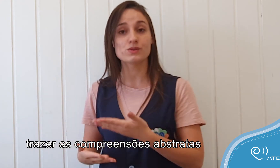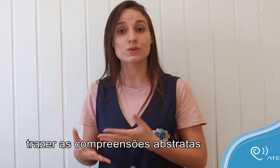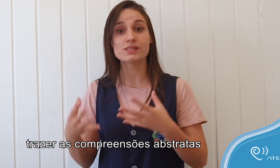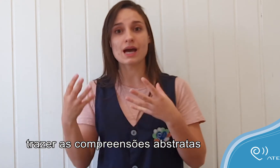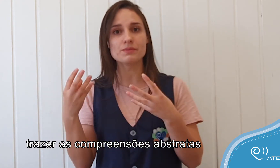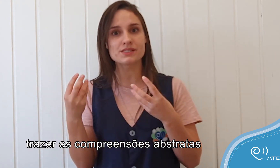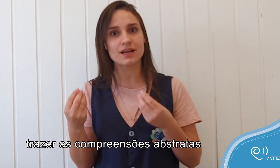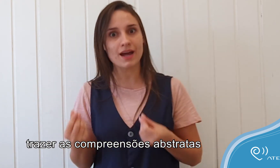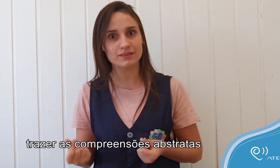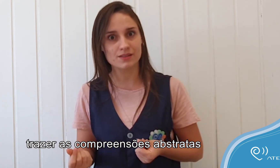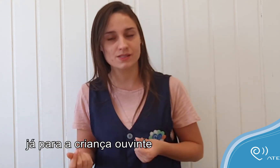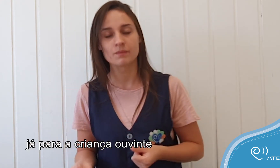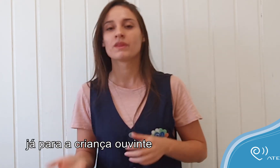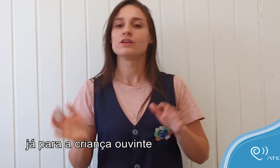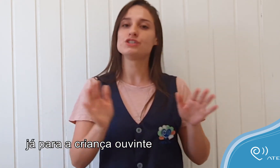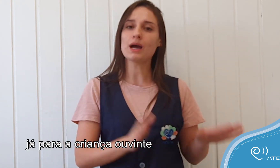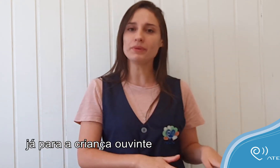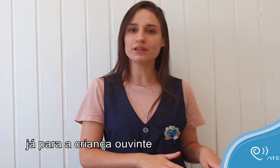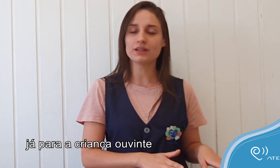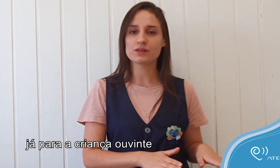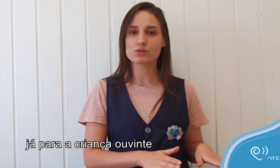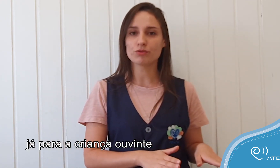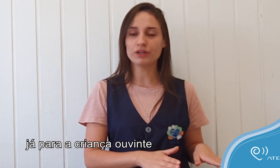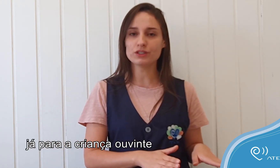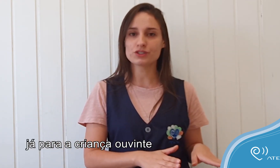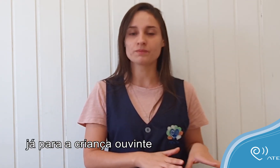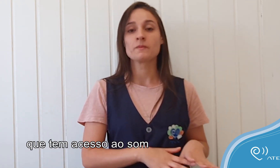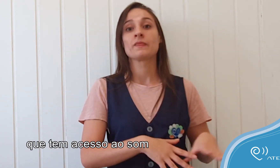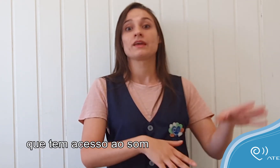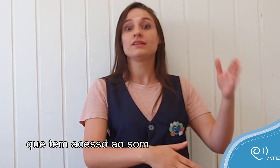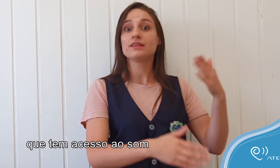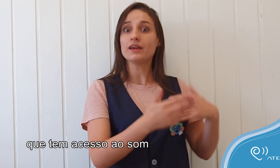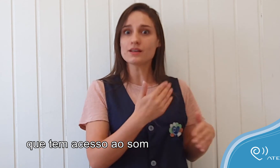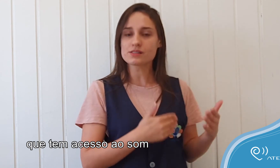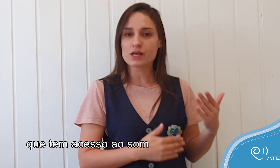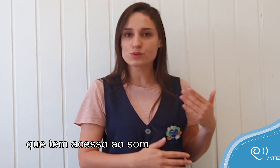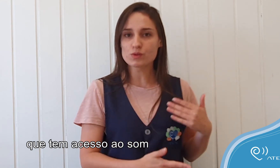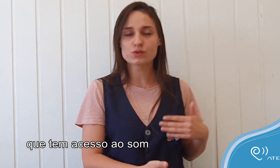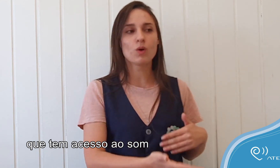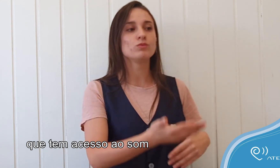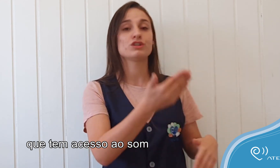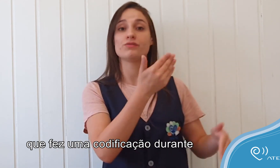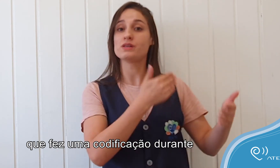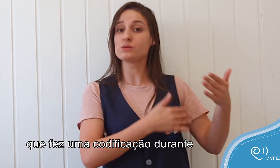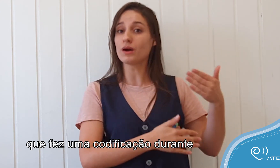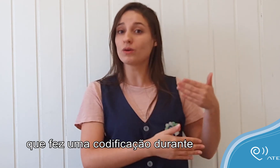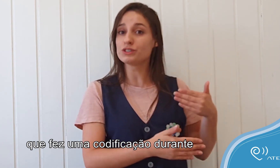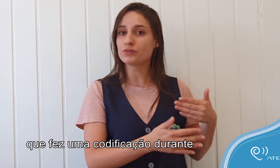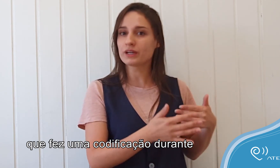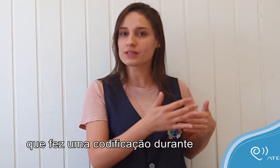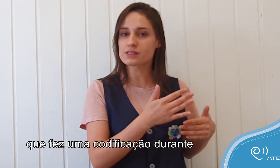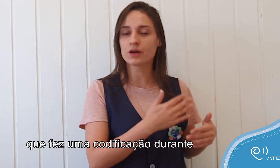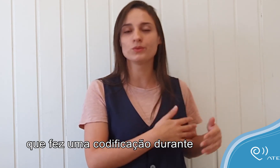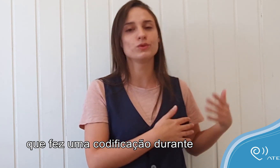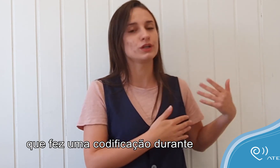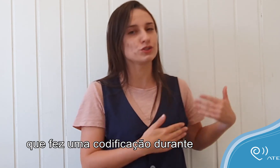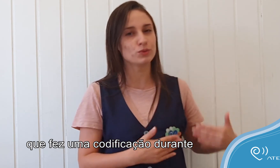compreensões abstratas. Já para a criança ouvinte, que tem acesso ao som, já fez uma codificação durante 1 ano